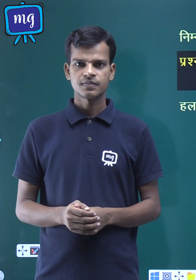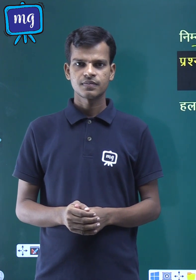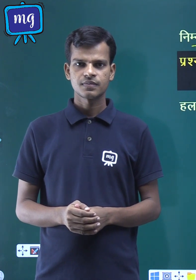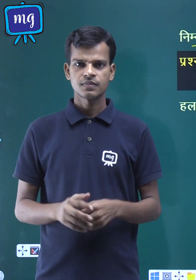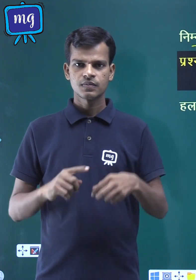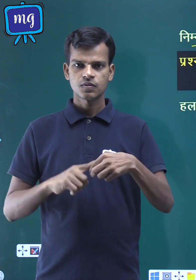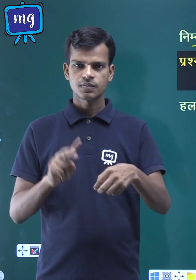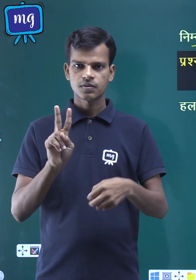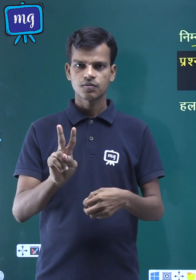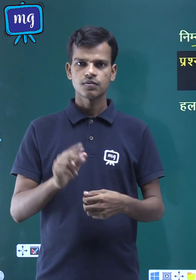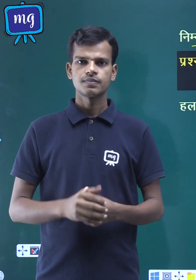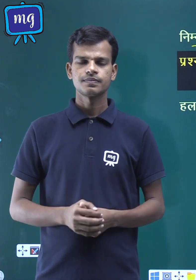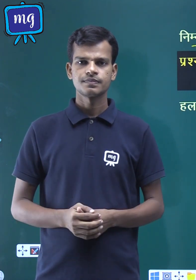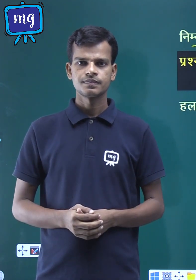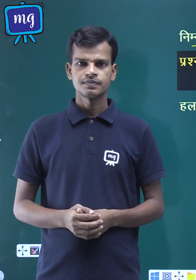प्रश्न नंबर 2,